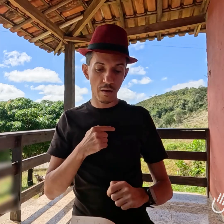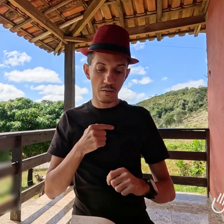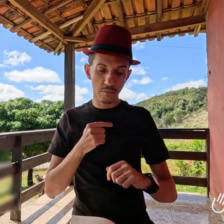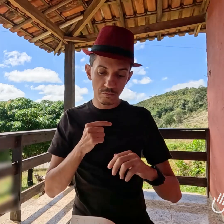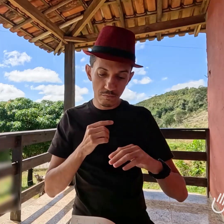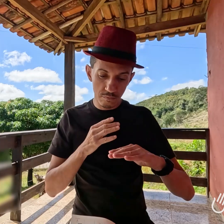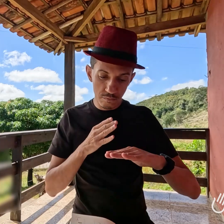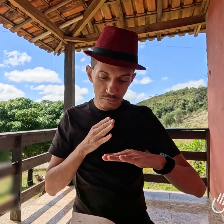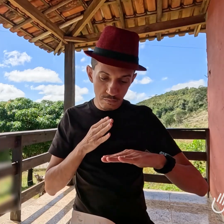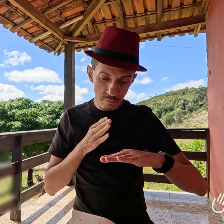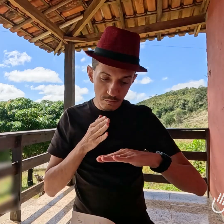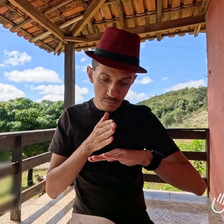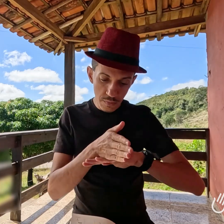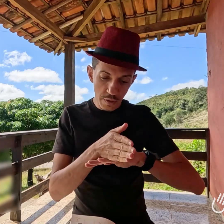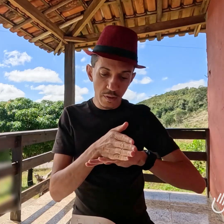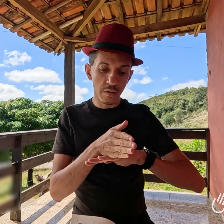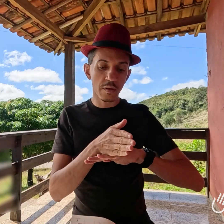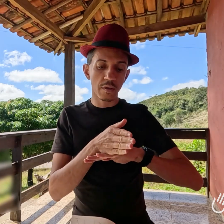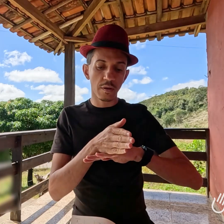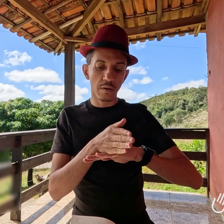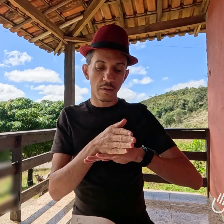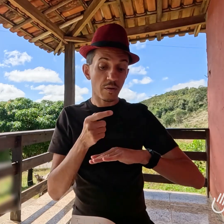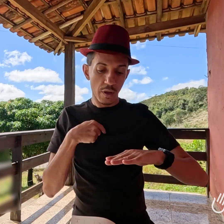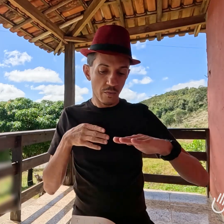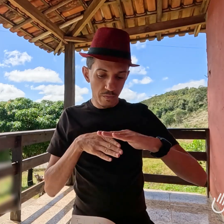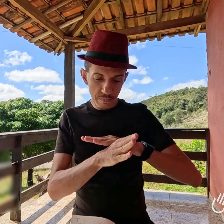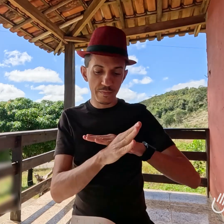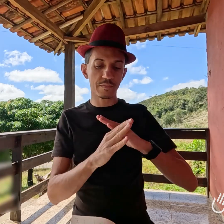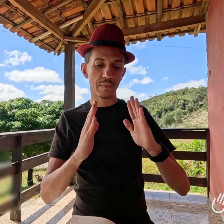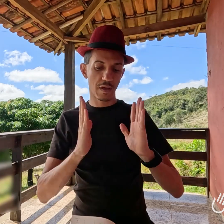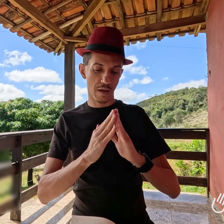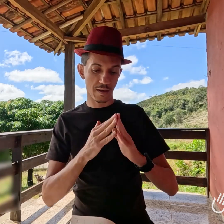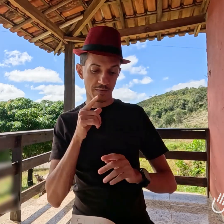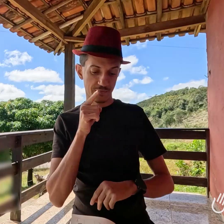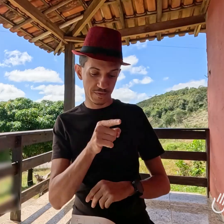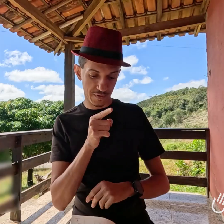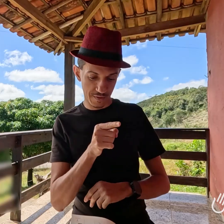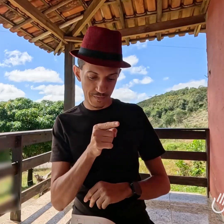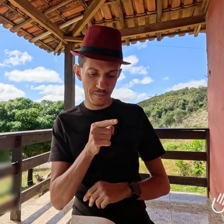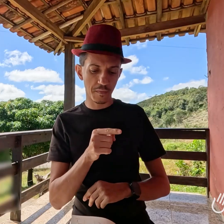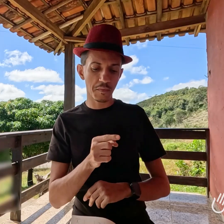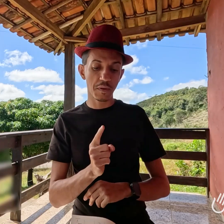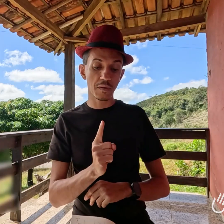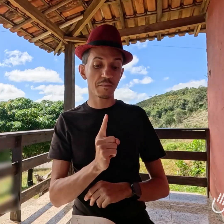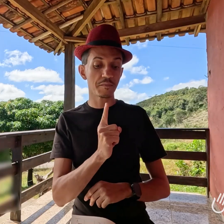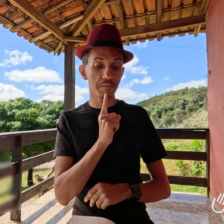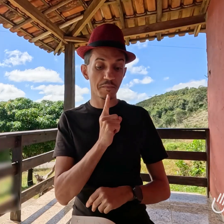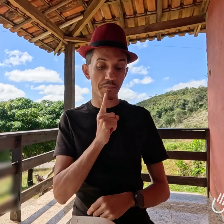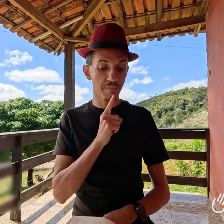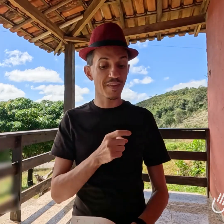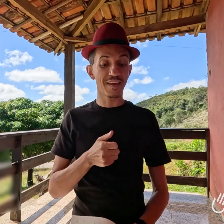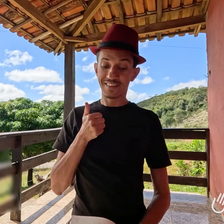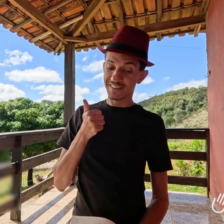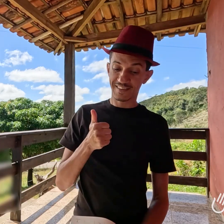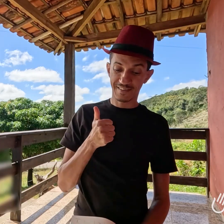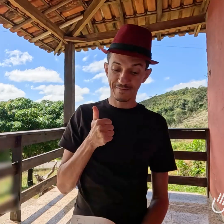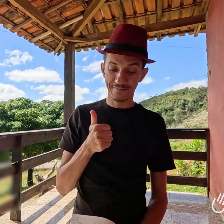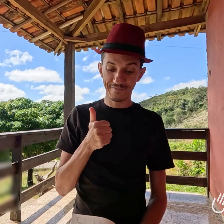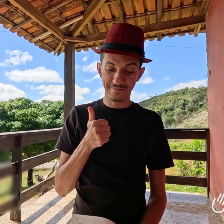à tarde eu vou na sua casa. Não, eu vou na sua casa. E o Sávio respondeu,